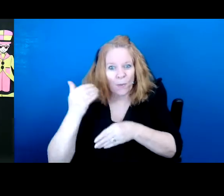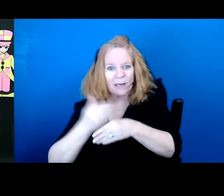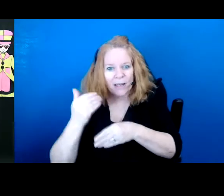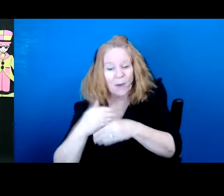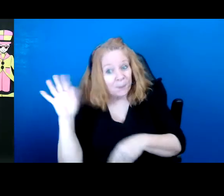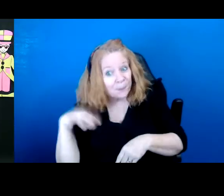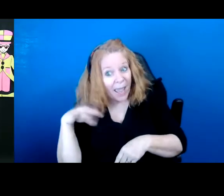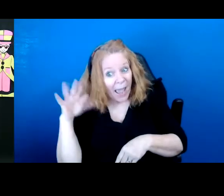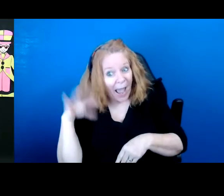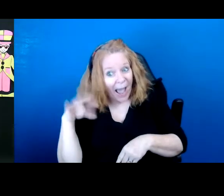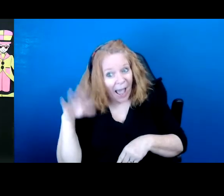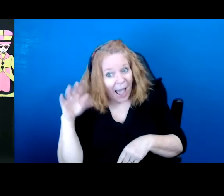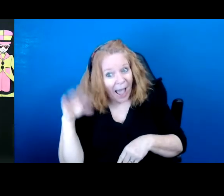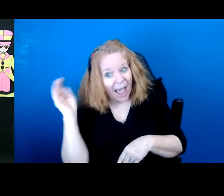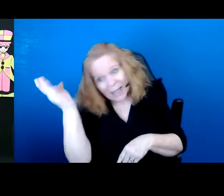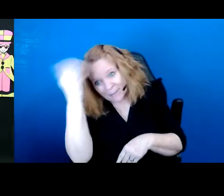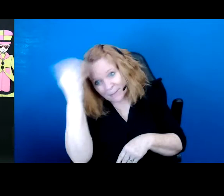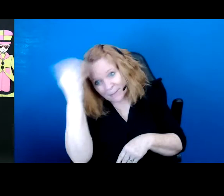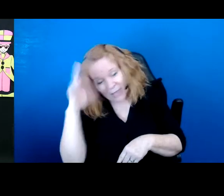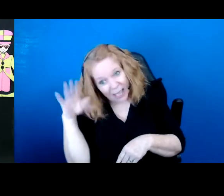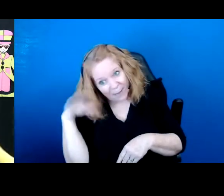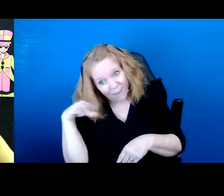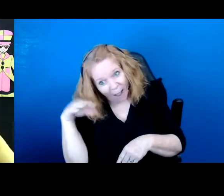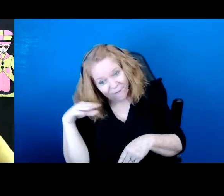rápida salud omar vi